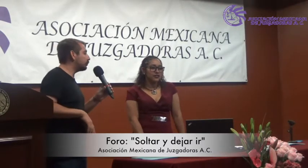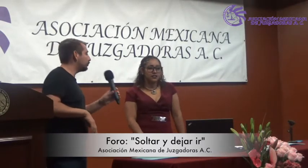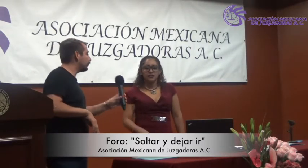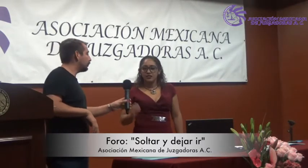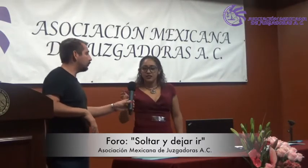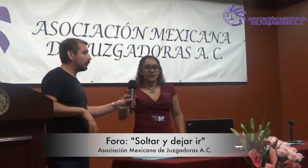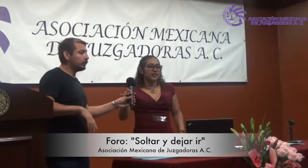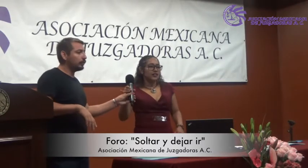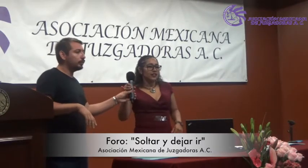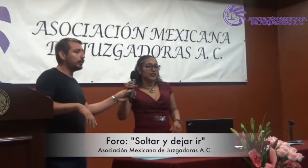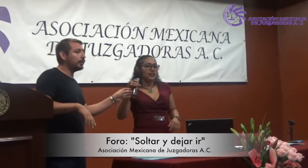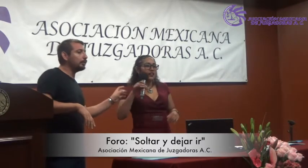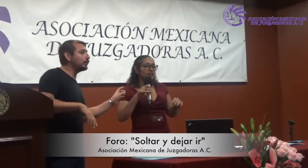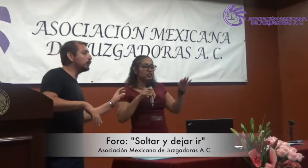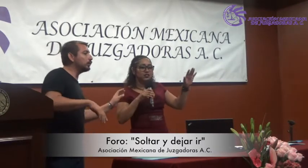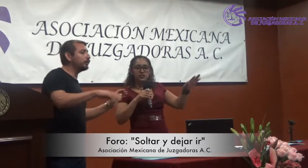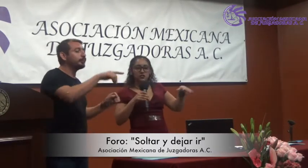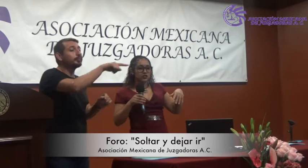pienso.